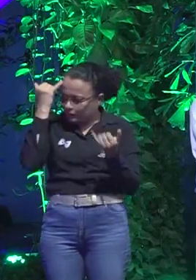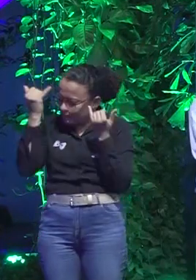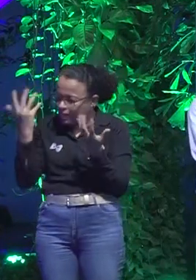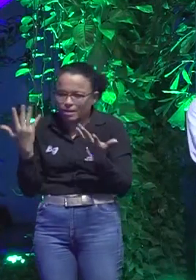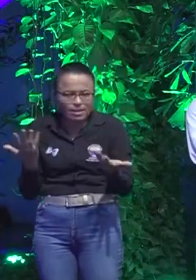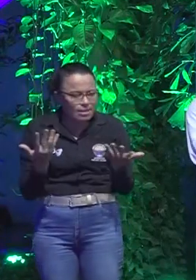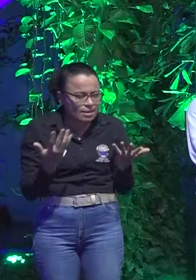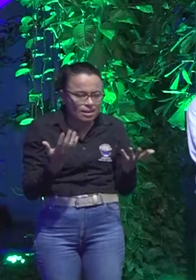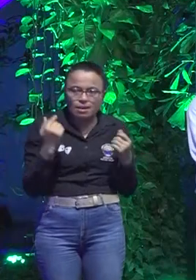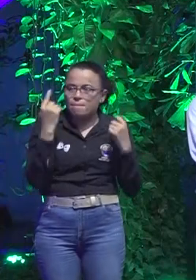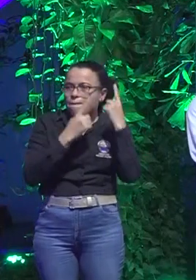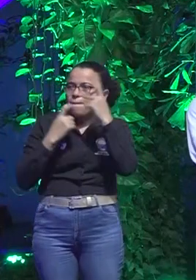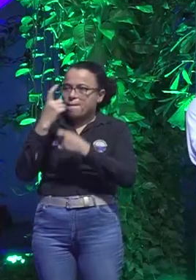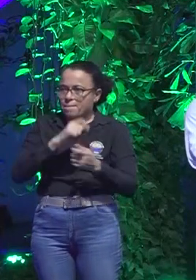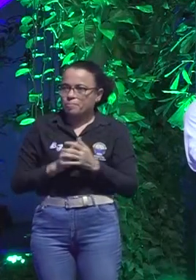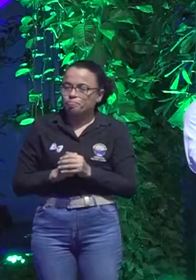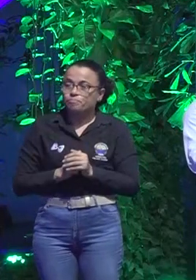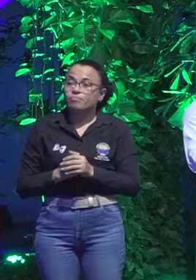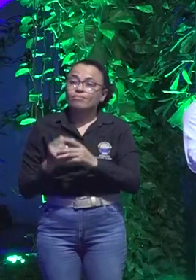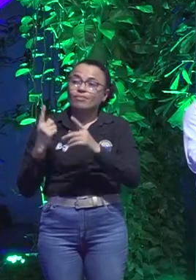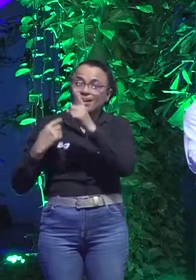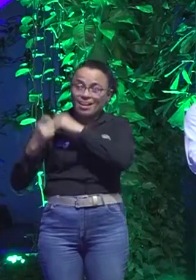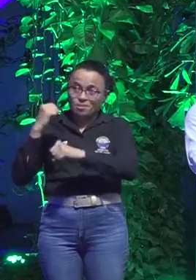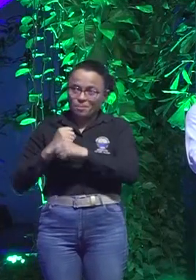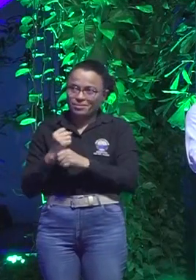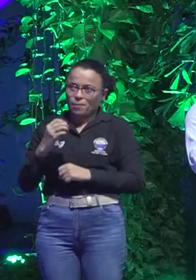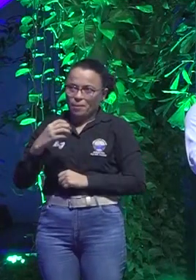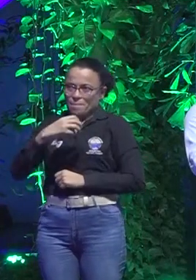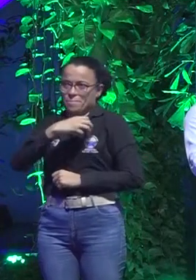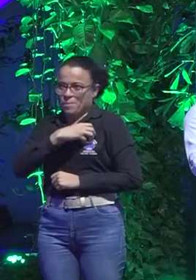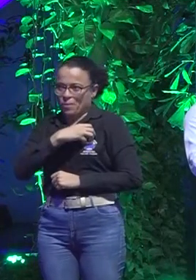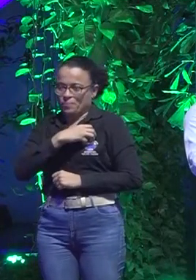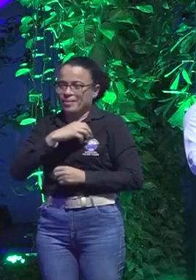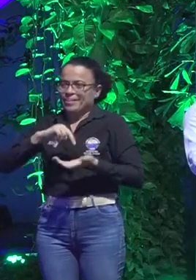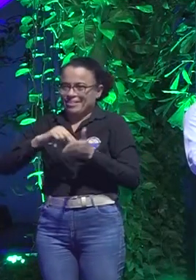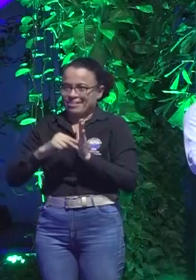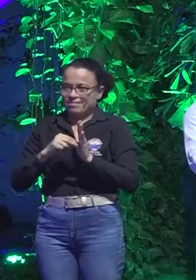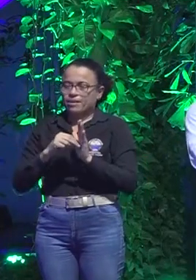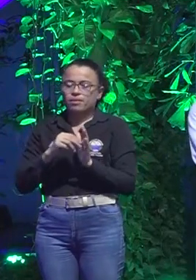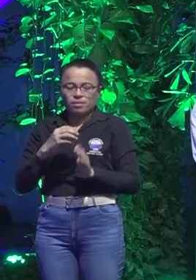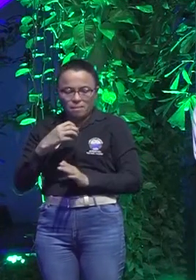pin y me dijo, este pin me condecoró el doctor Pablo Vera Salazar, rector